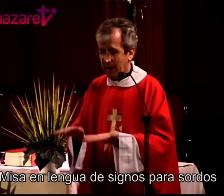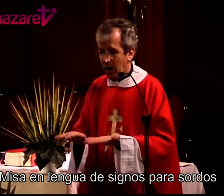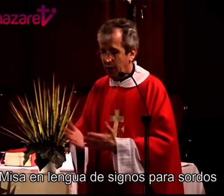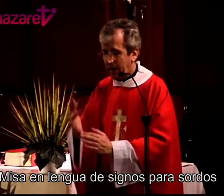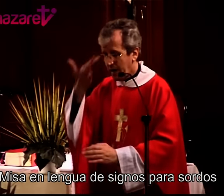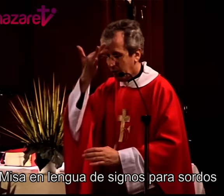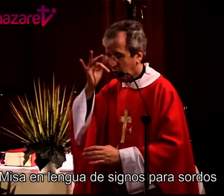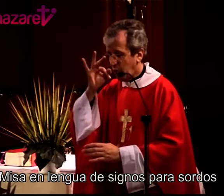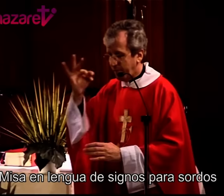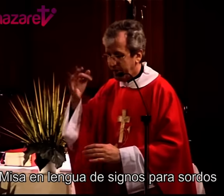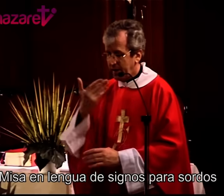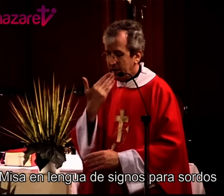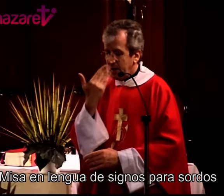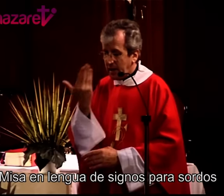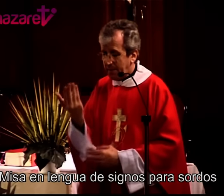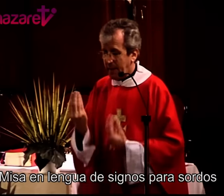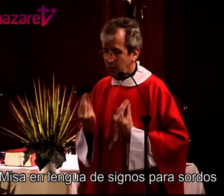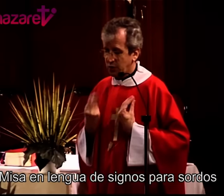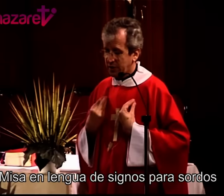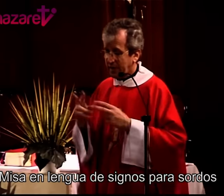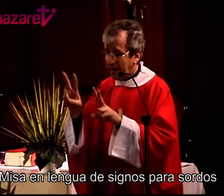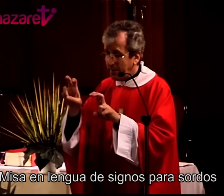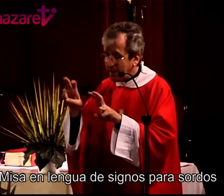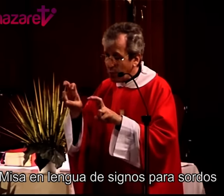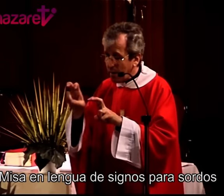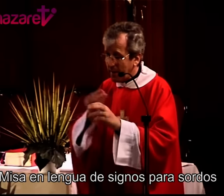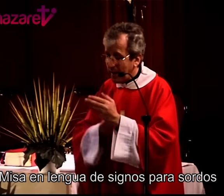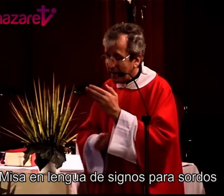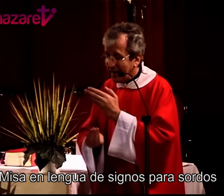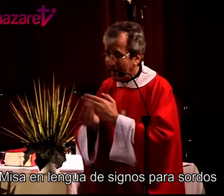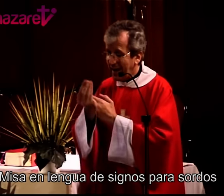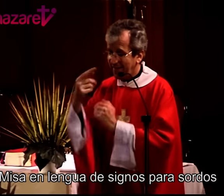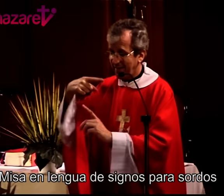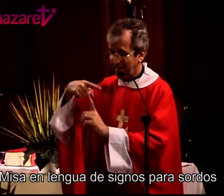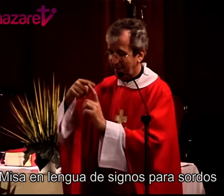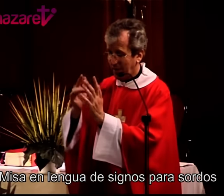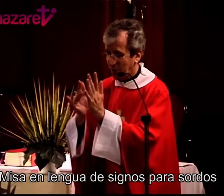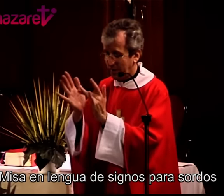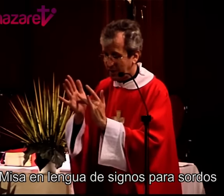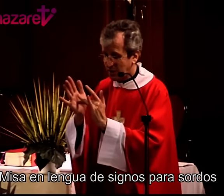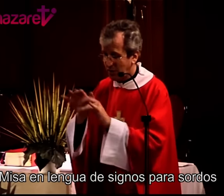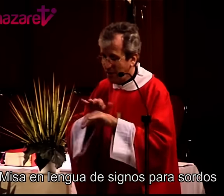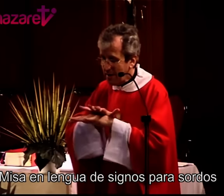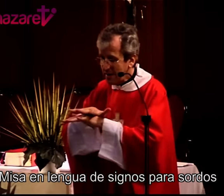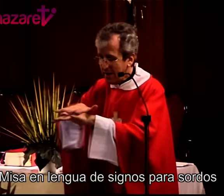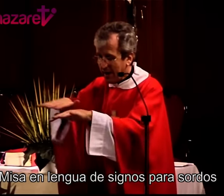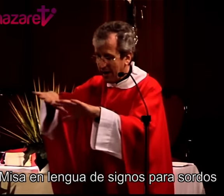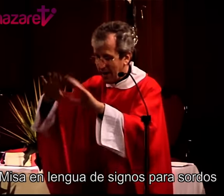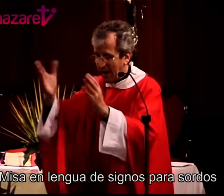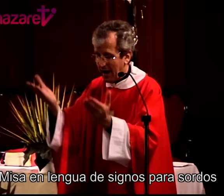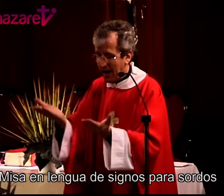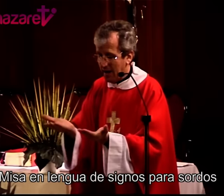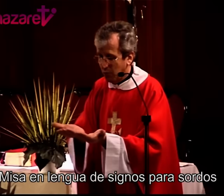Oremos ahora con fe y pidamos que la vida nueva que nace de la cruz de Cristo